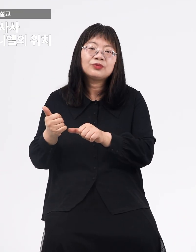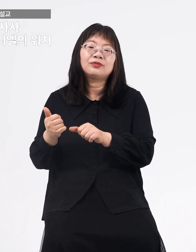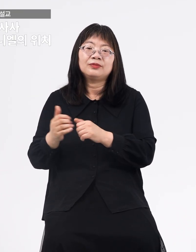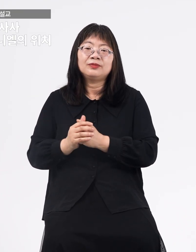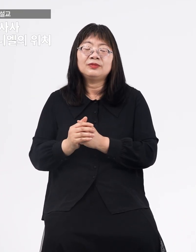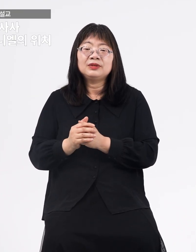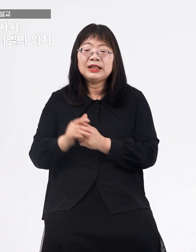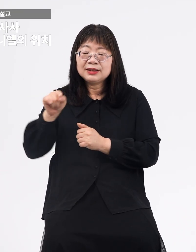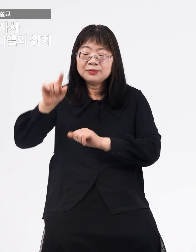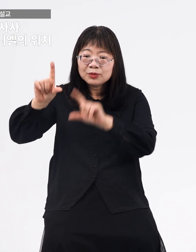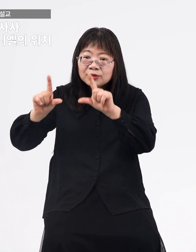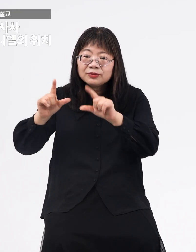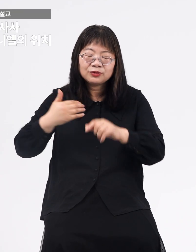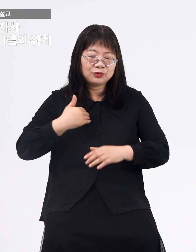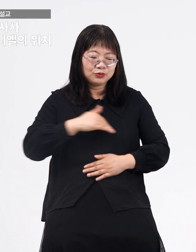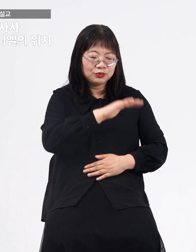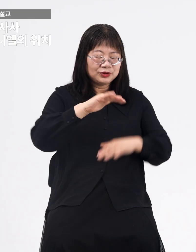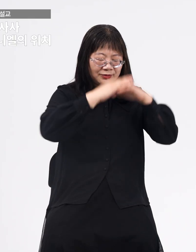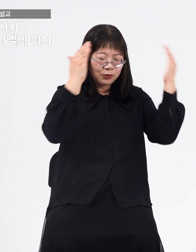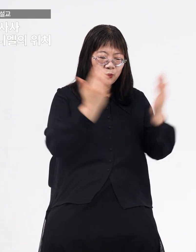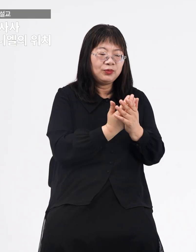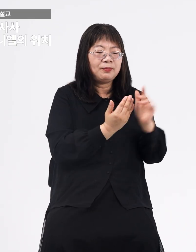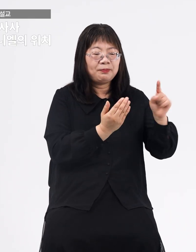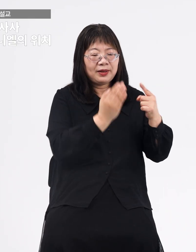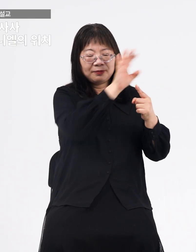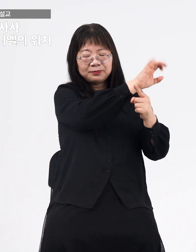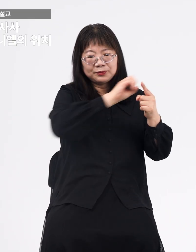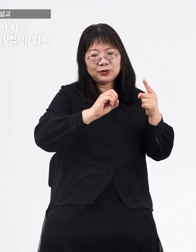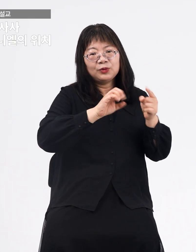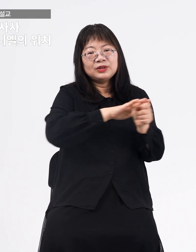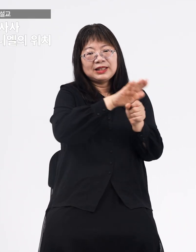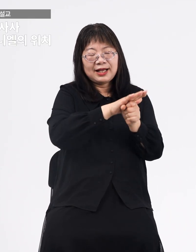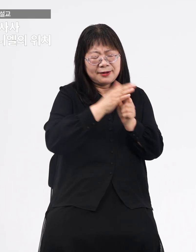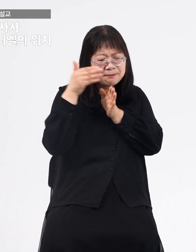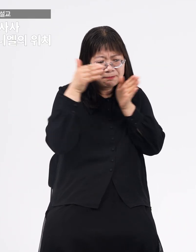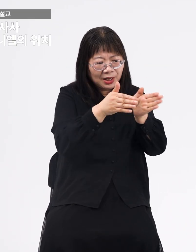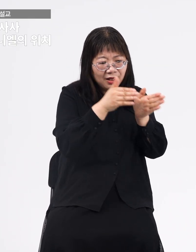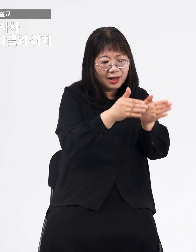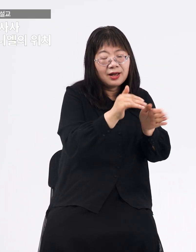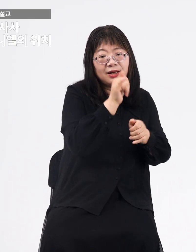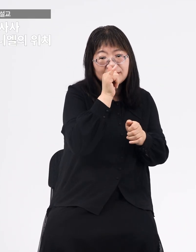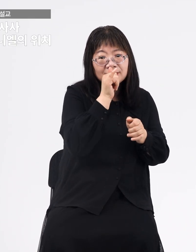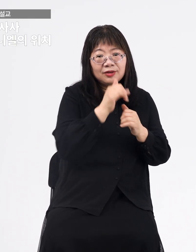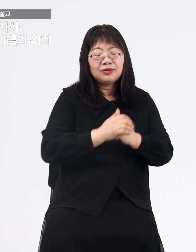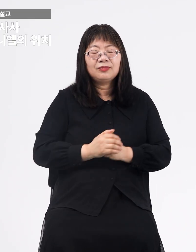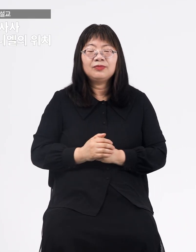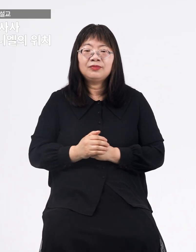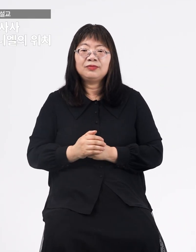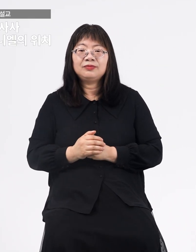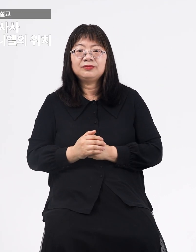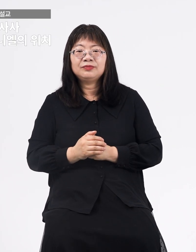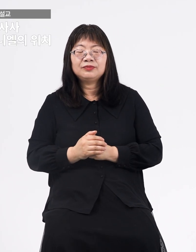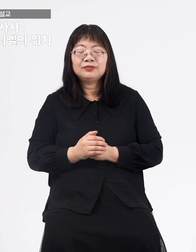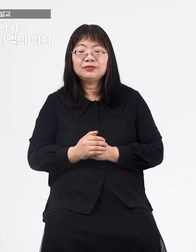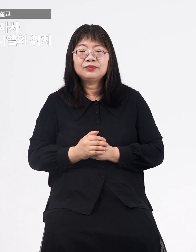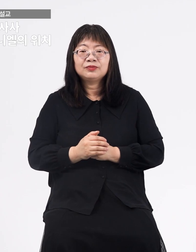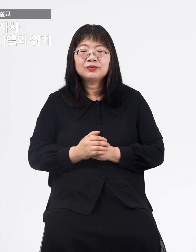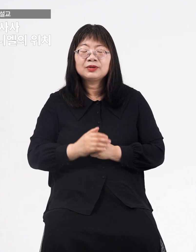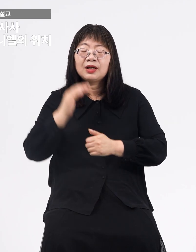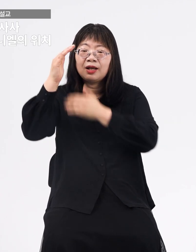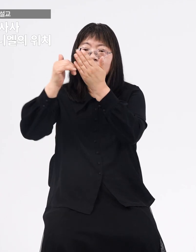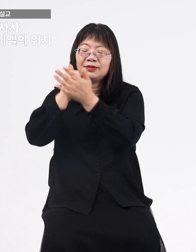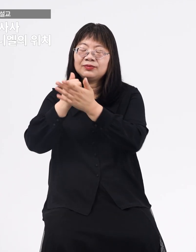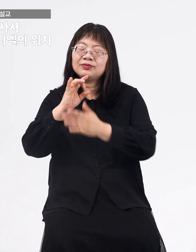겁니까? 전부를 사랑했어요. 그 정도로 표현이 다 안 되죠. 여러분, 하나님이